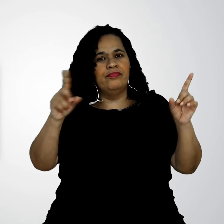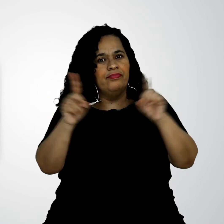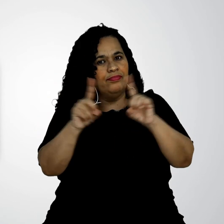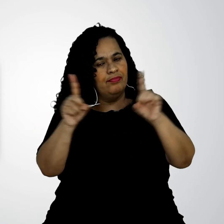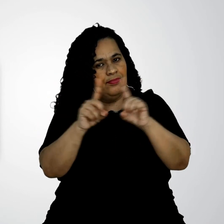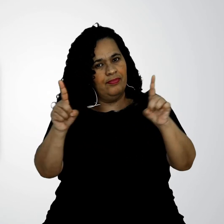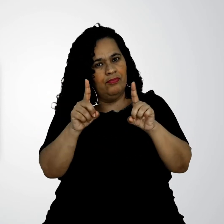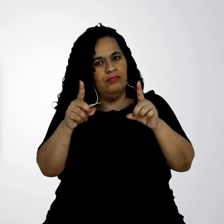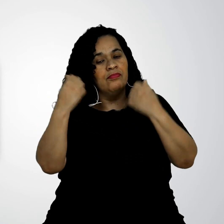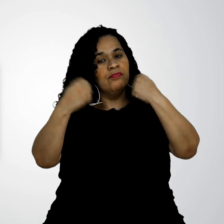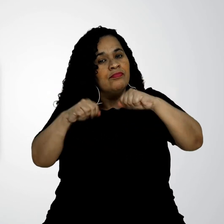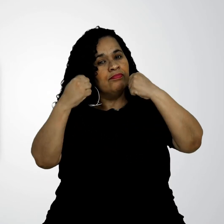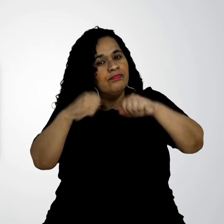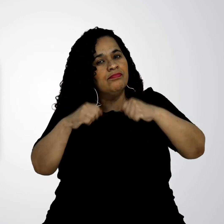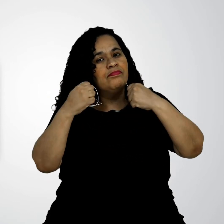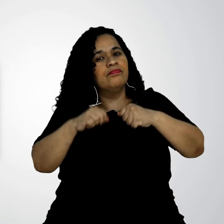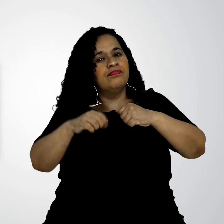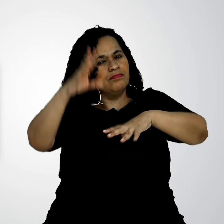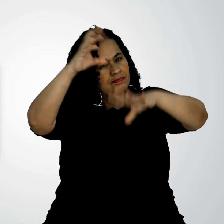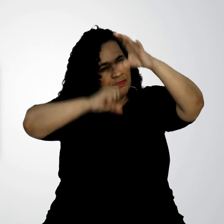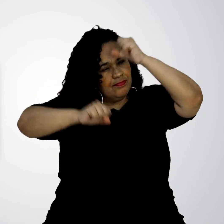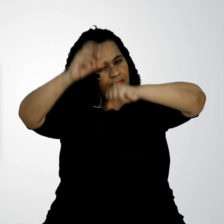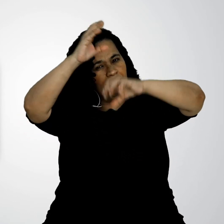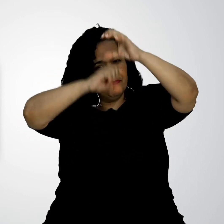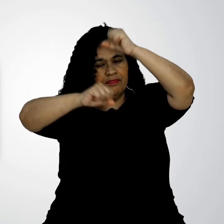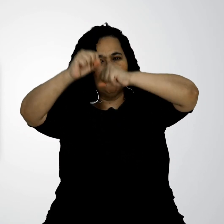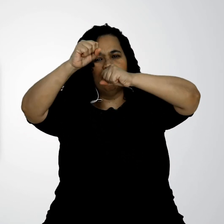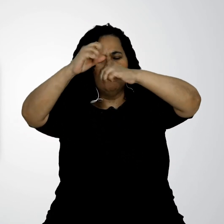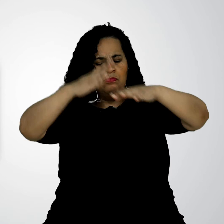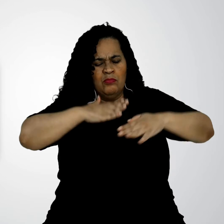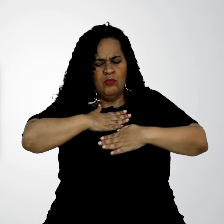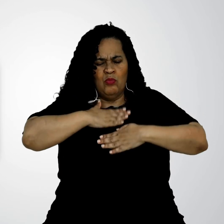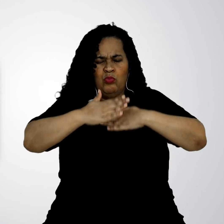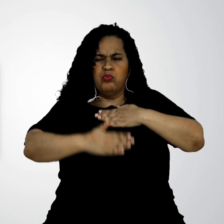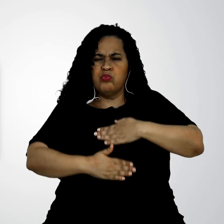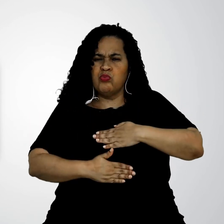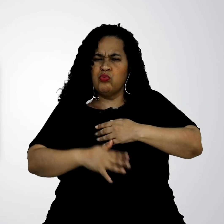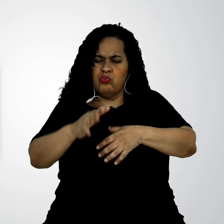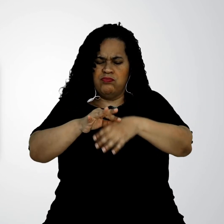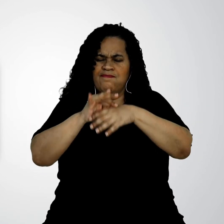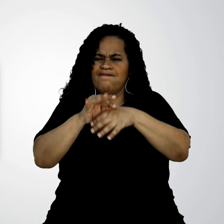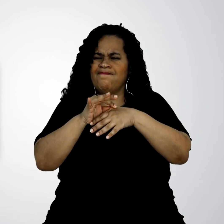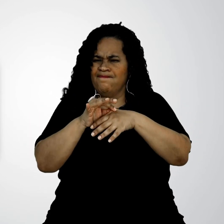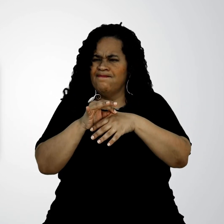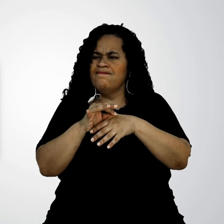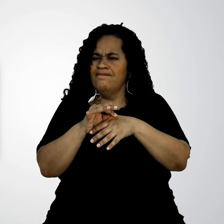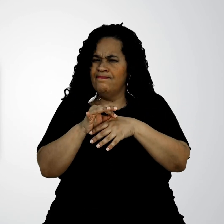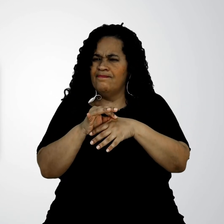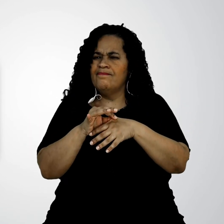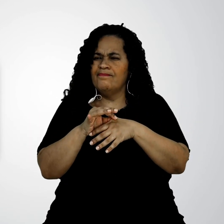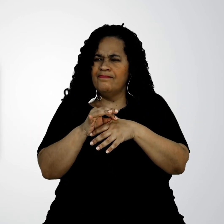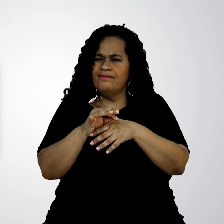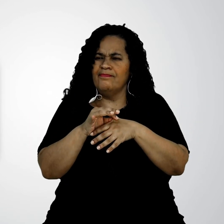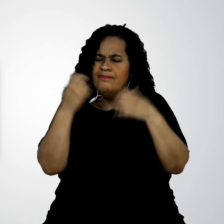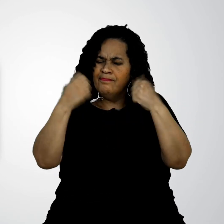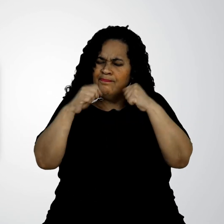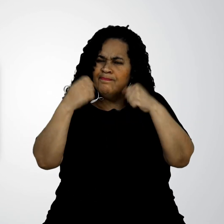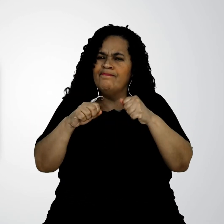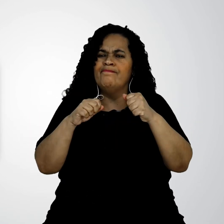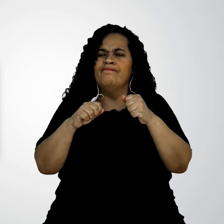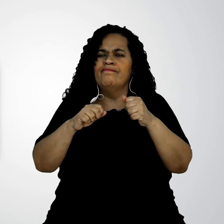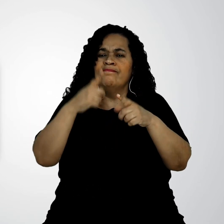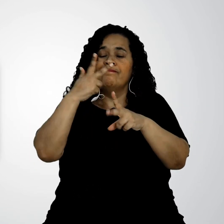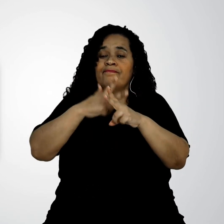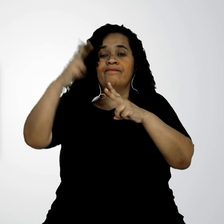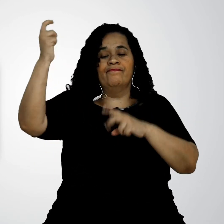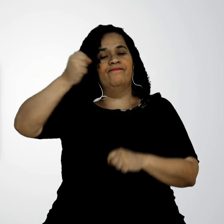desejos. A gente precisa aprender a lidar com o corpo. A gente precisa viver a santificação nesses cantos mais escuros da vida, para que a